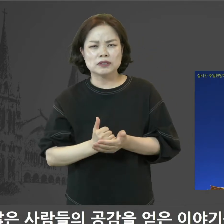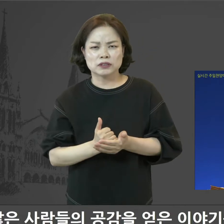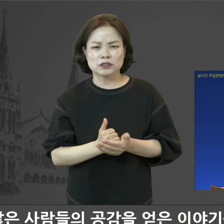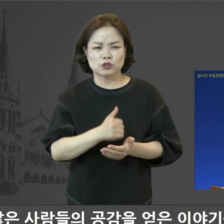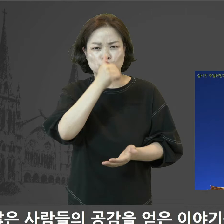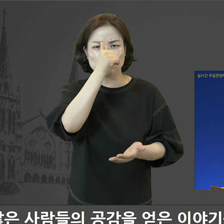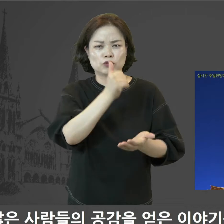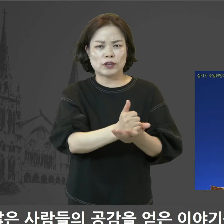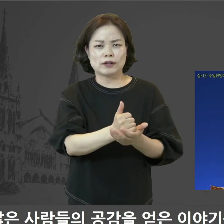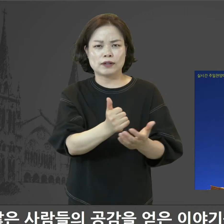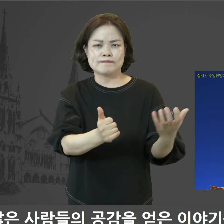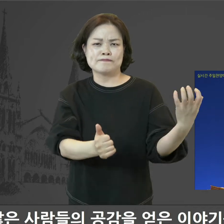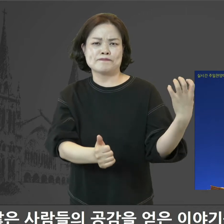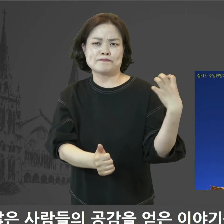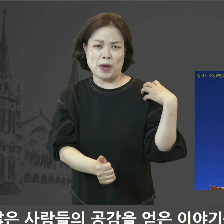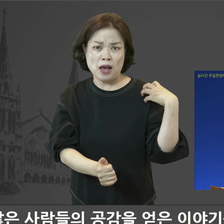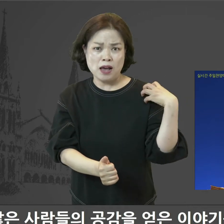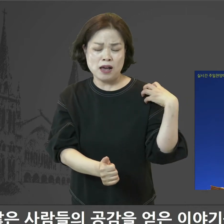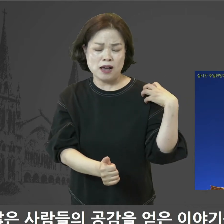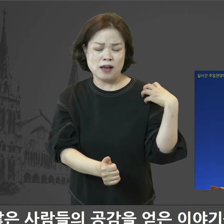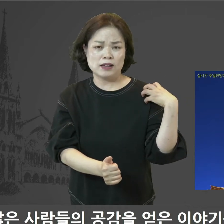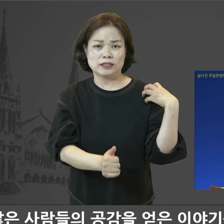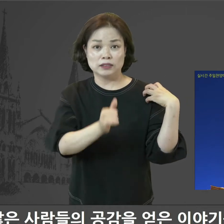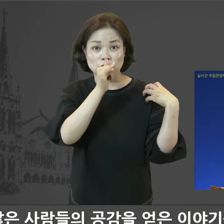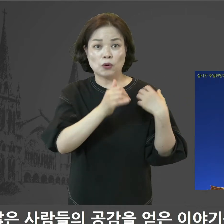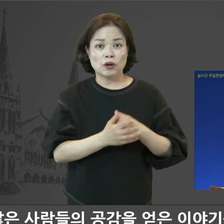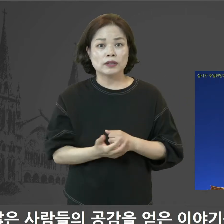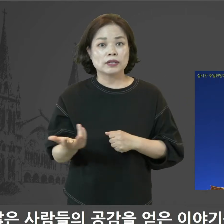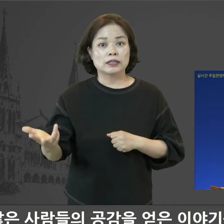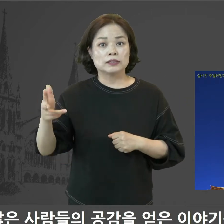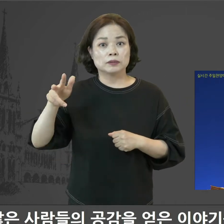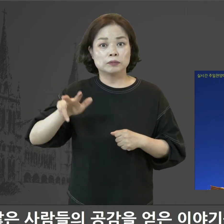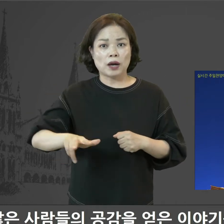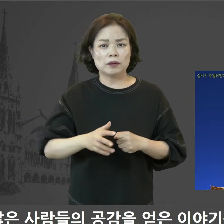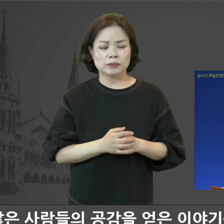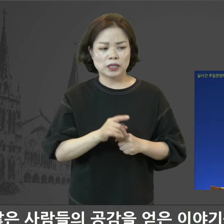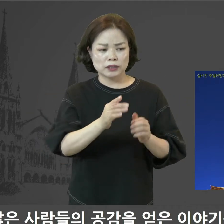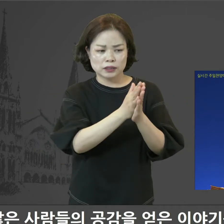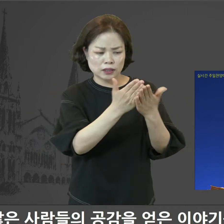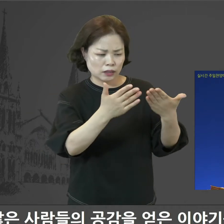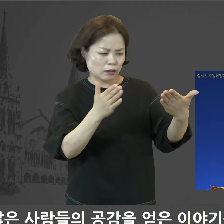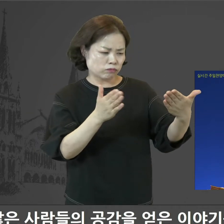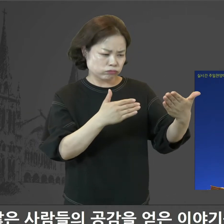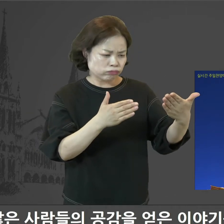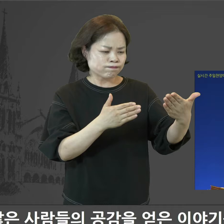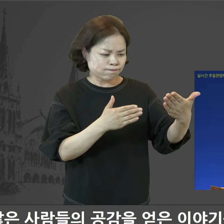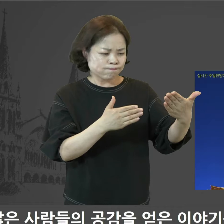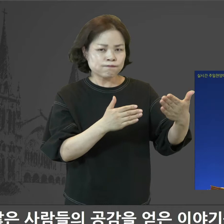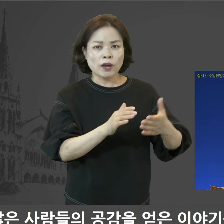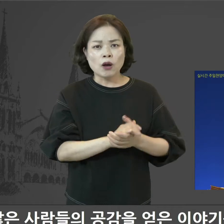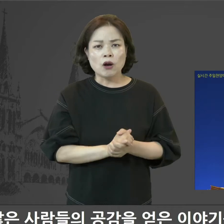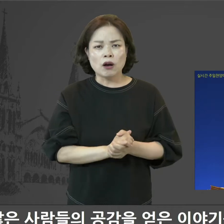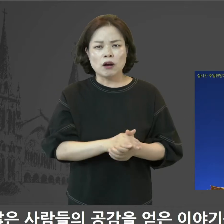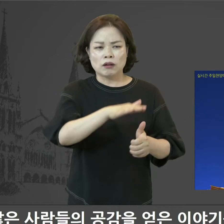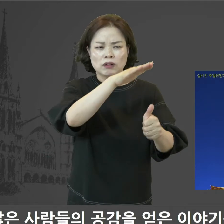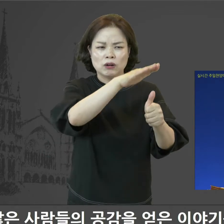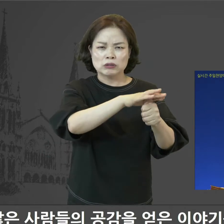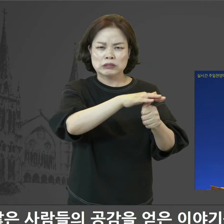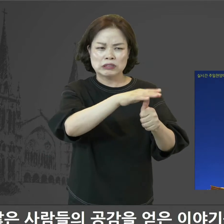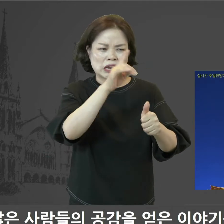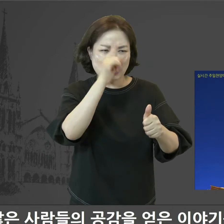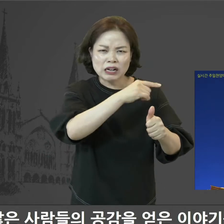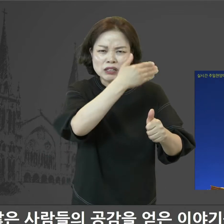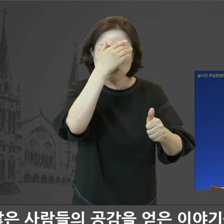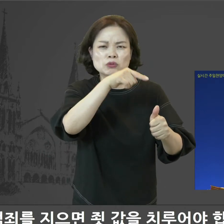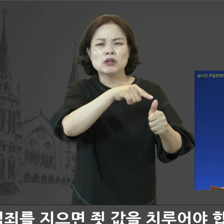그만큼 죄값을 치러야 한다라고 생각을 합니다. 하지만 이 책을 보면 어리고 악한